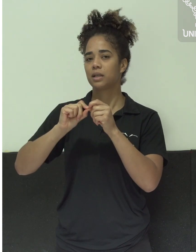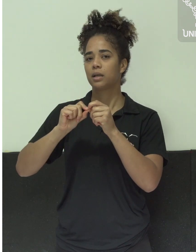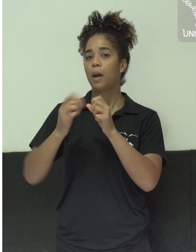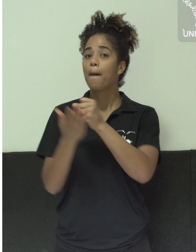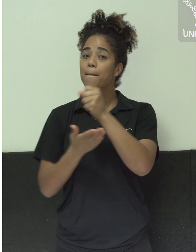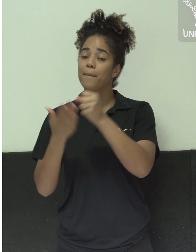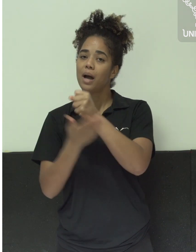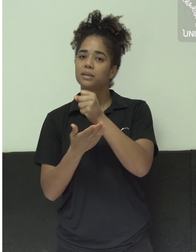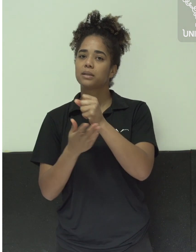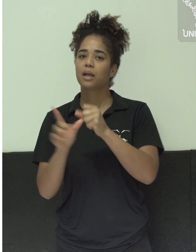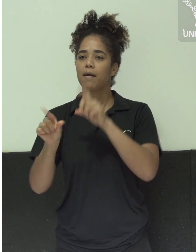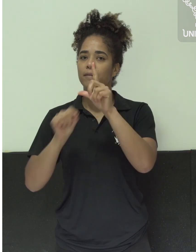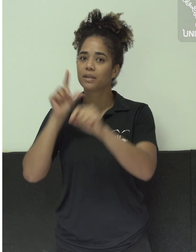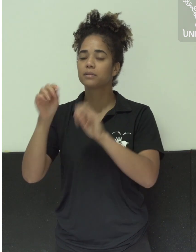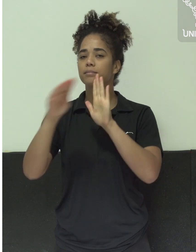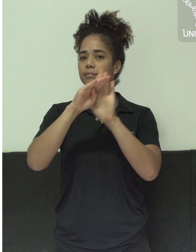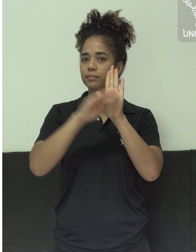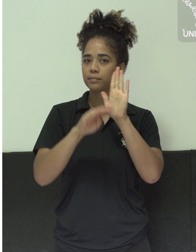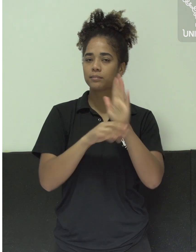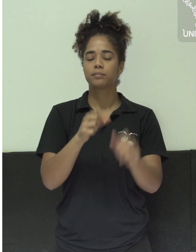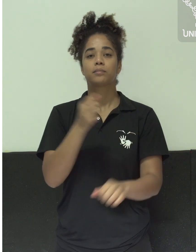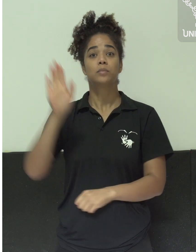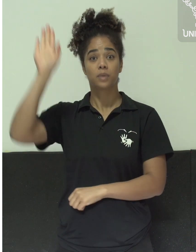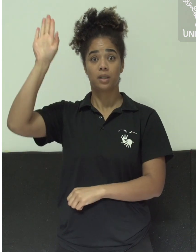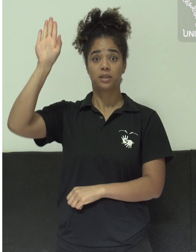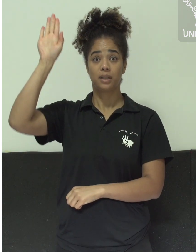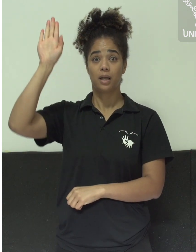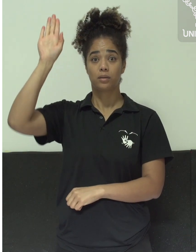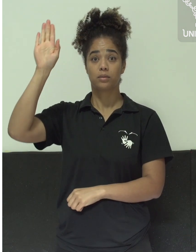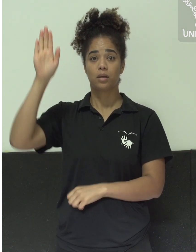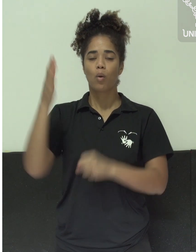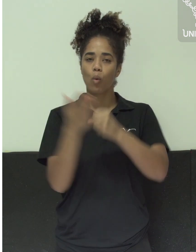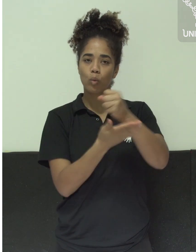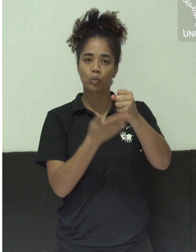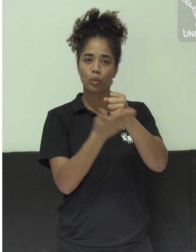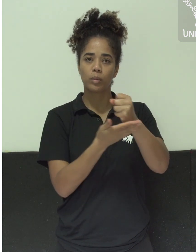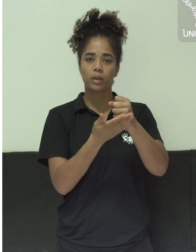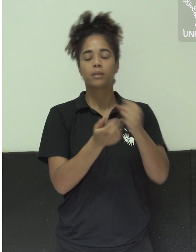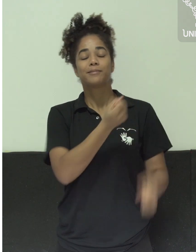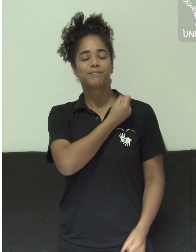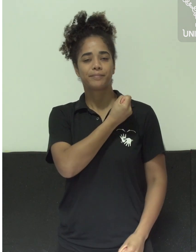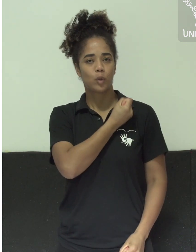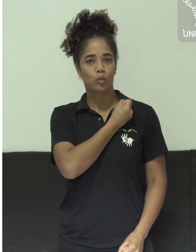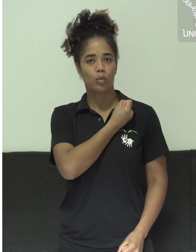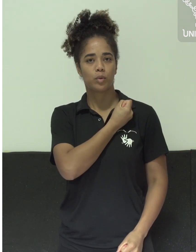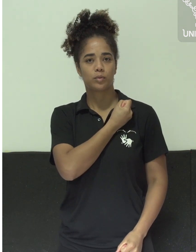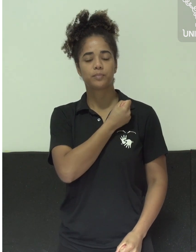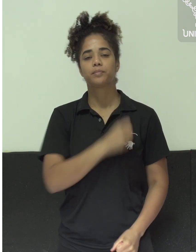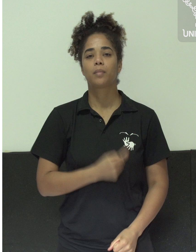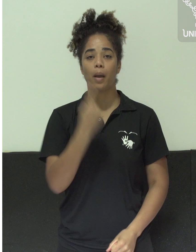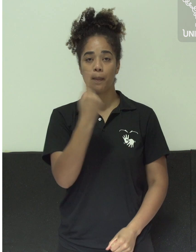candidatos dentro do número de vagas ofertadas no presente processo seletivo. Primeira etapa de seleção,